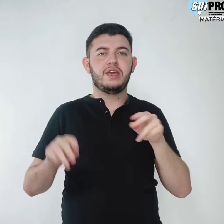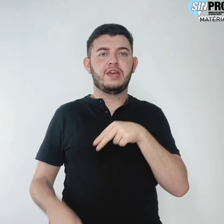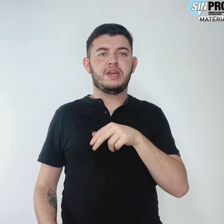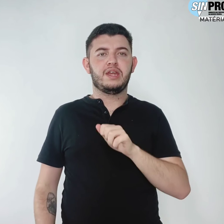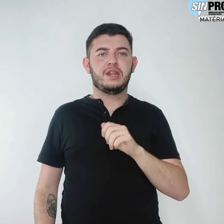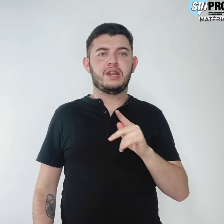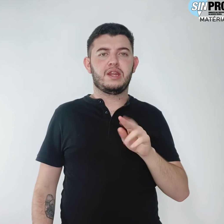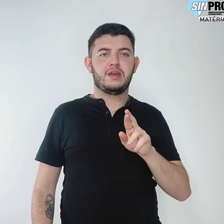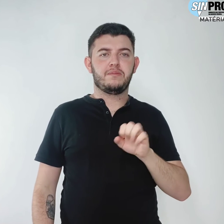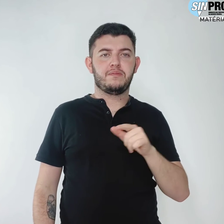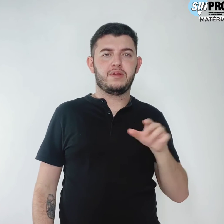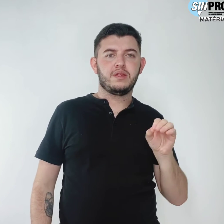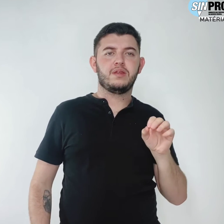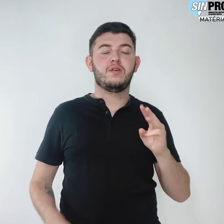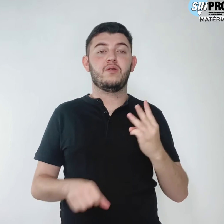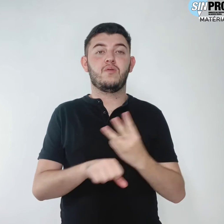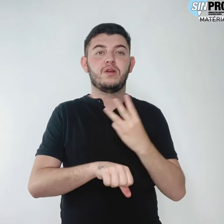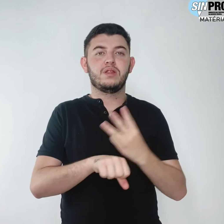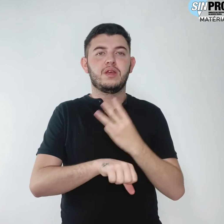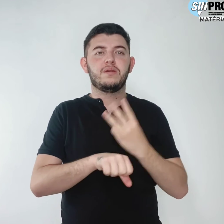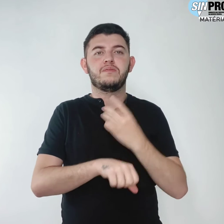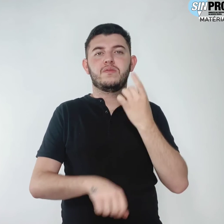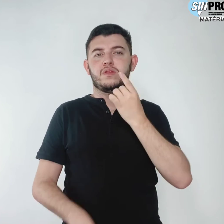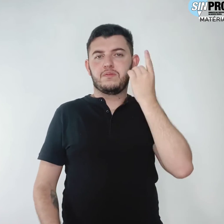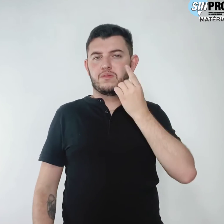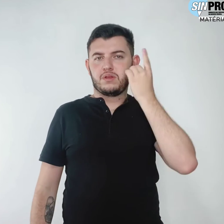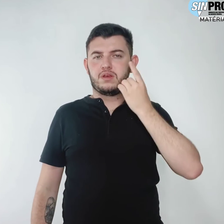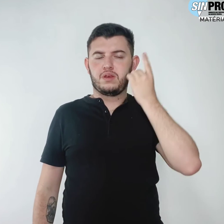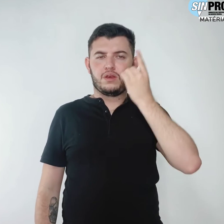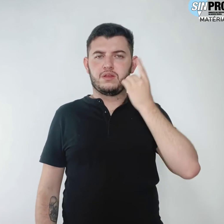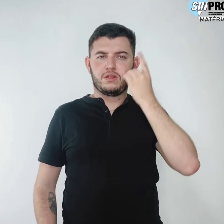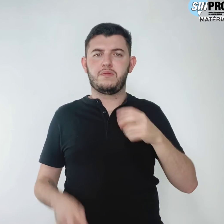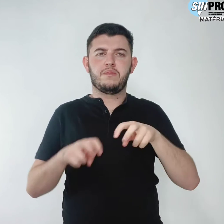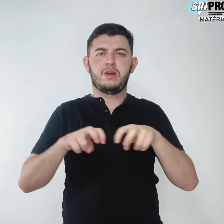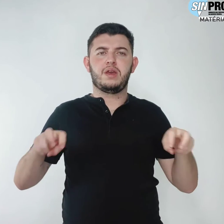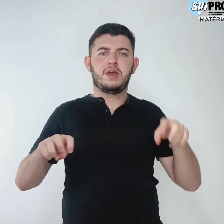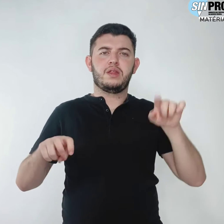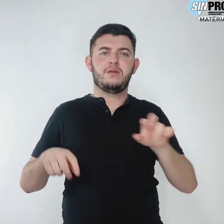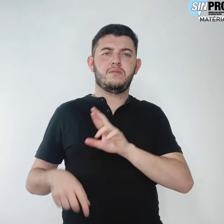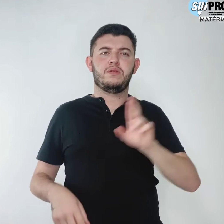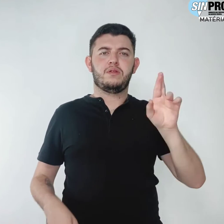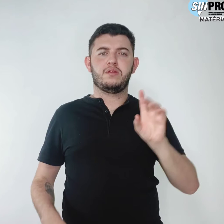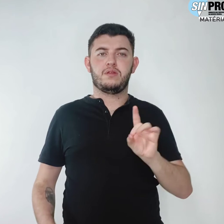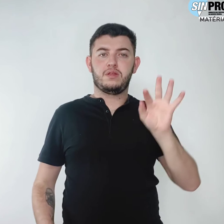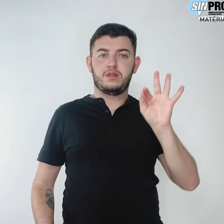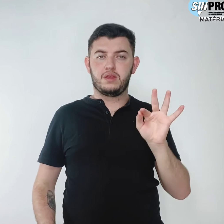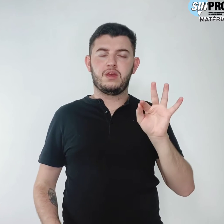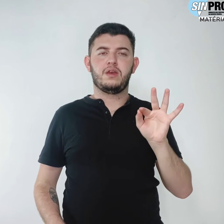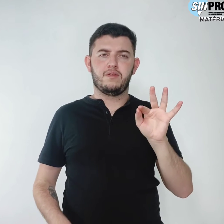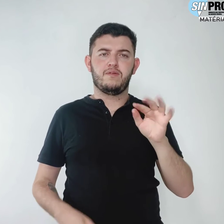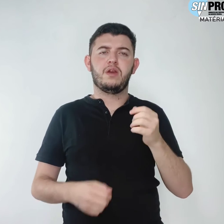Na Pressão e do WhatsApp de cada deputado federal da bancada do Distrito Federal no final da matéria.